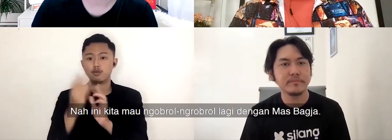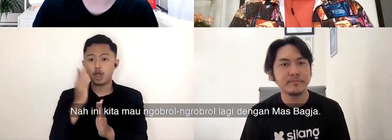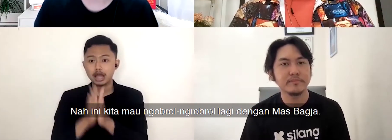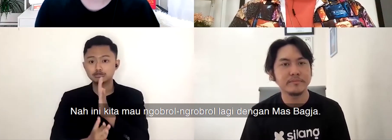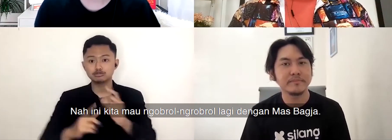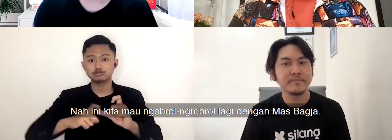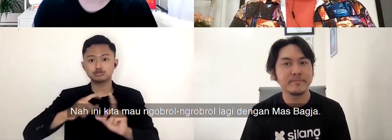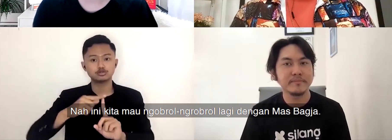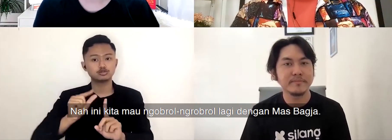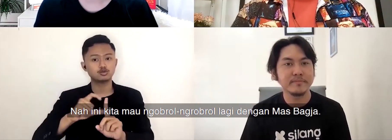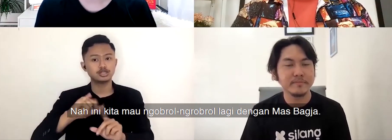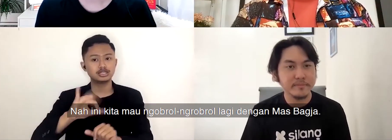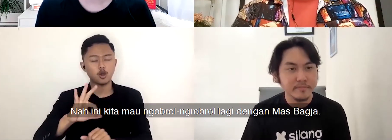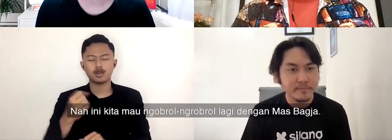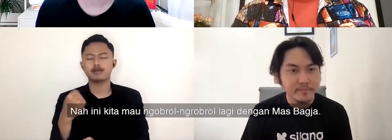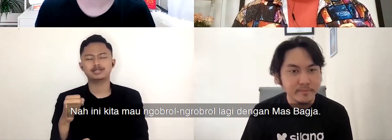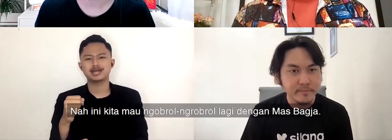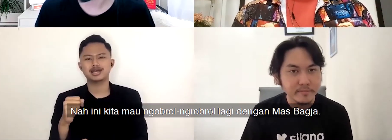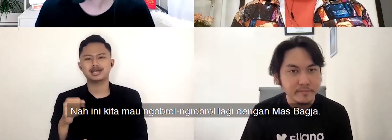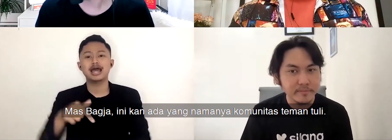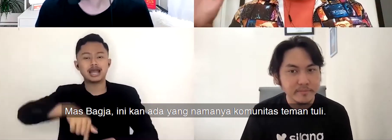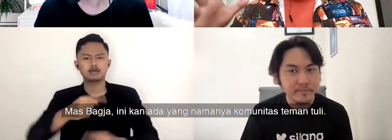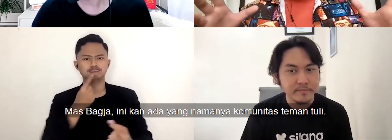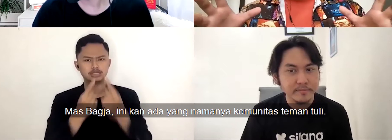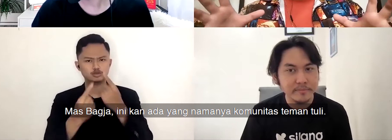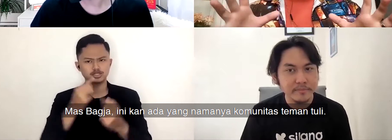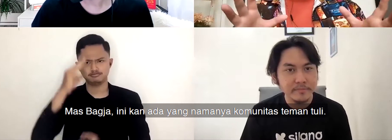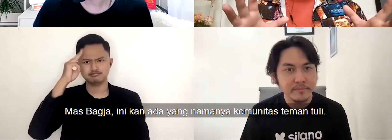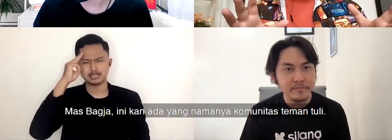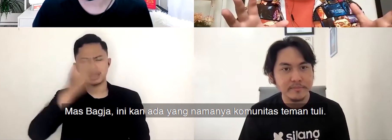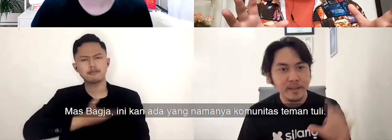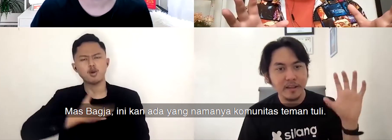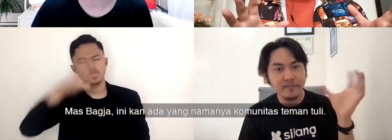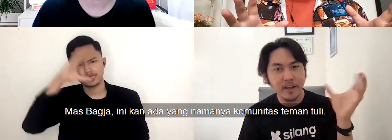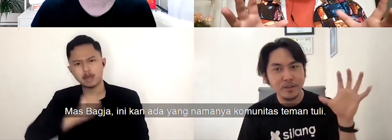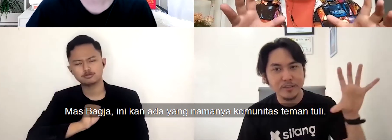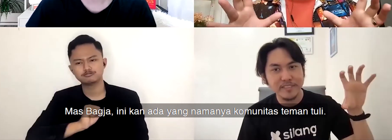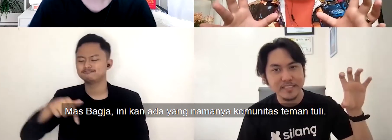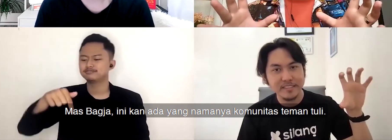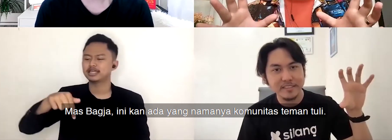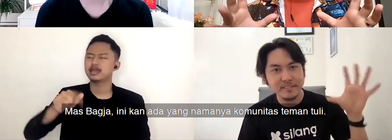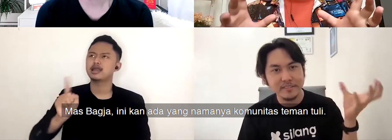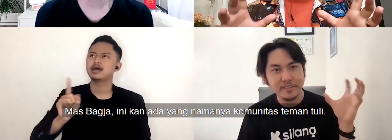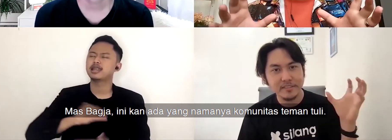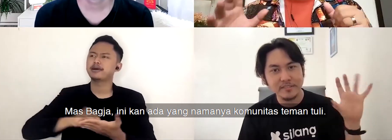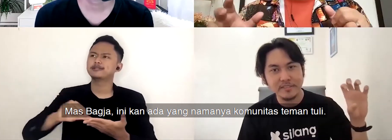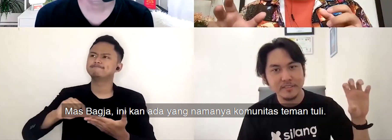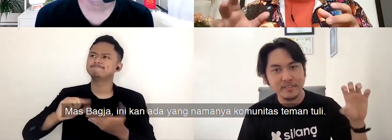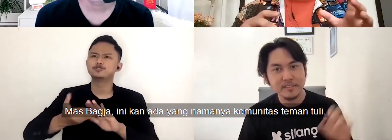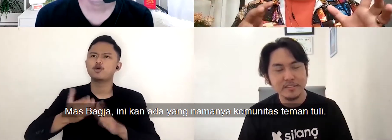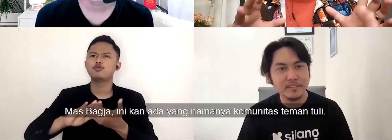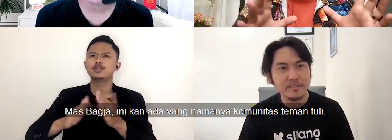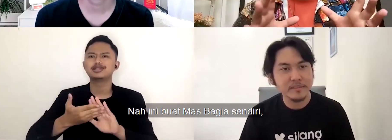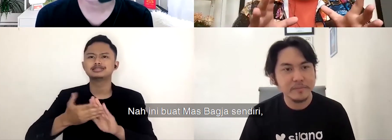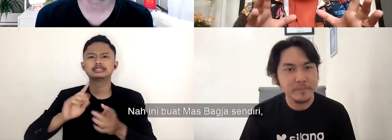gitu nah ini kita mau ngobrol-ngobrol lagi dengan masjid-masjid ini kan ada namanya komunitas teman